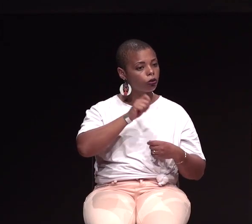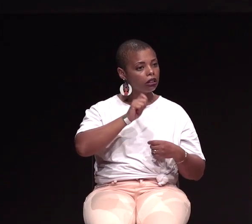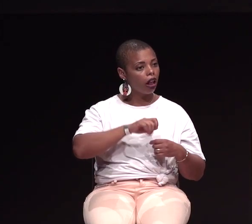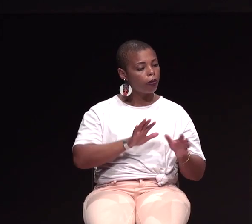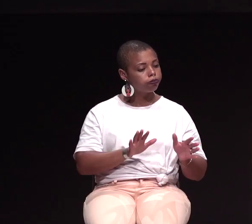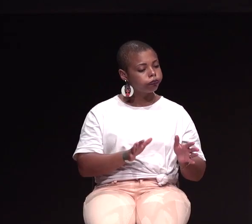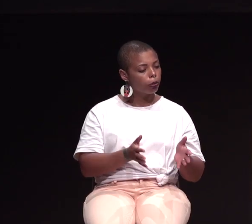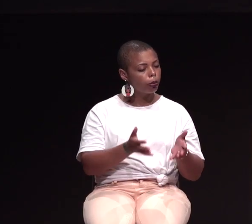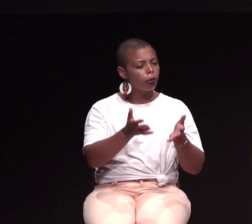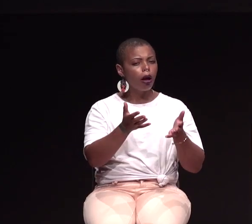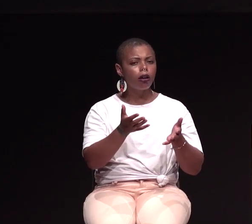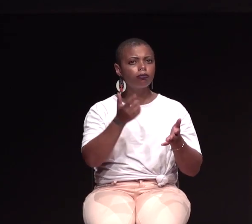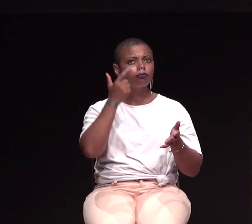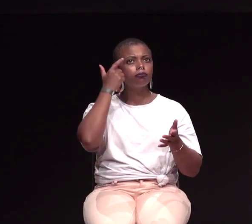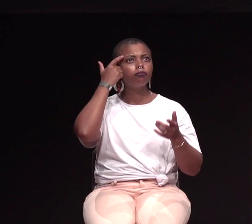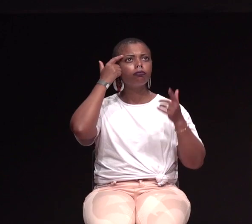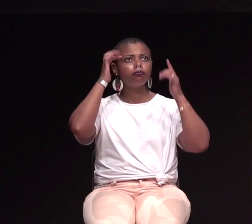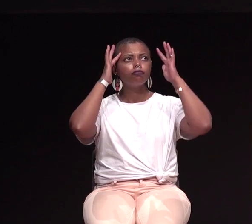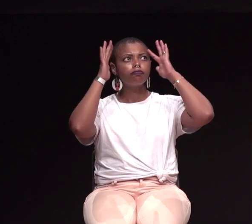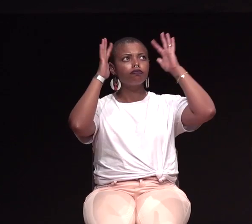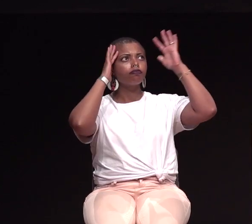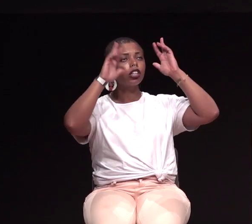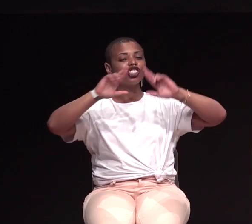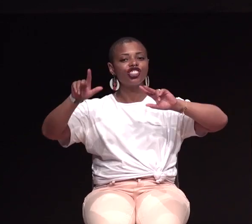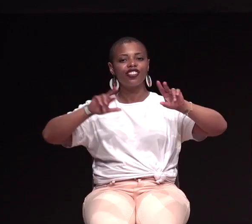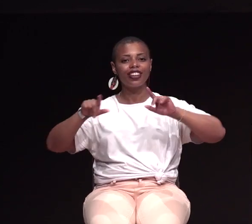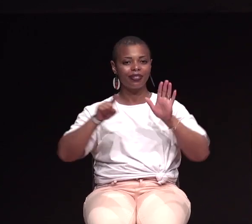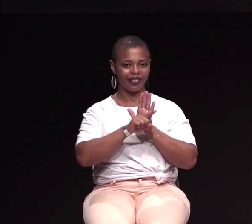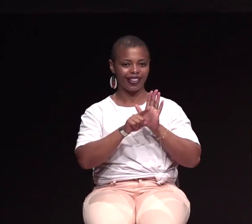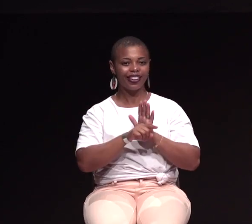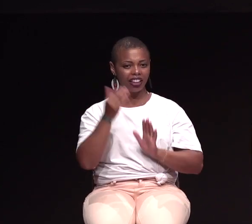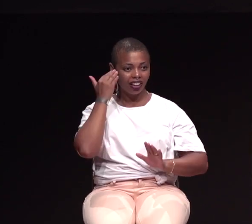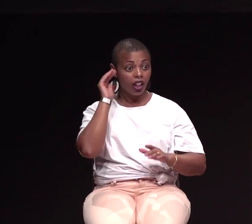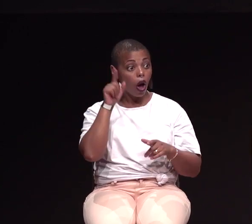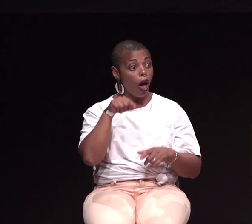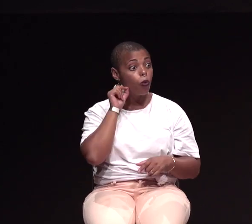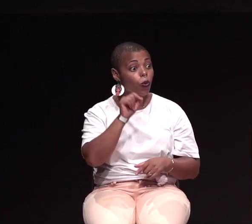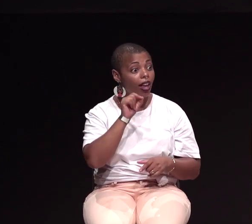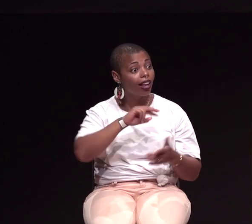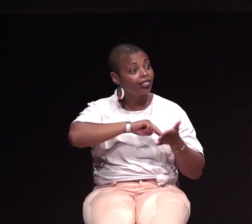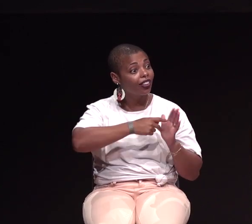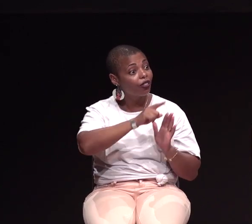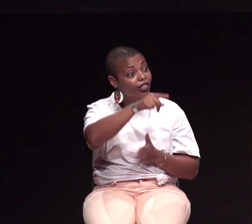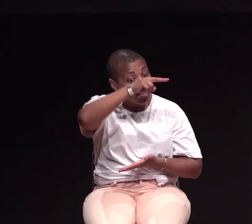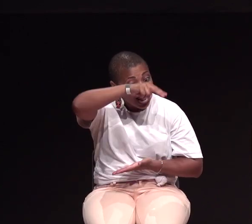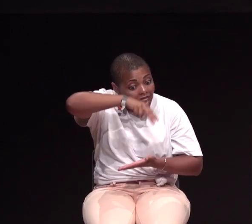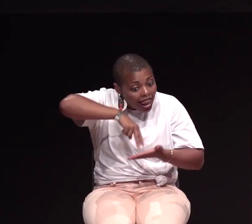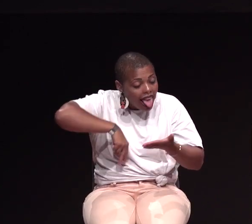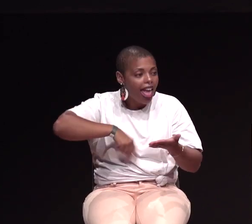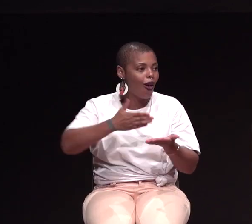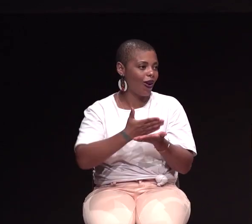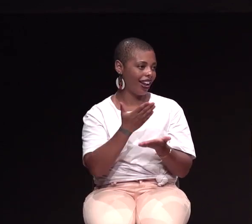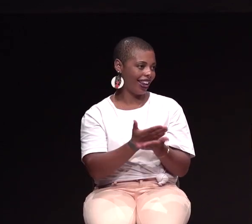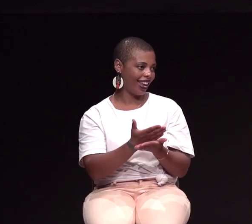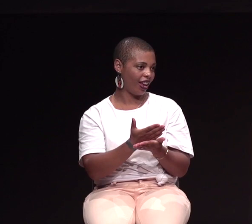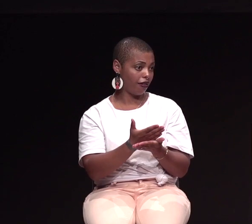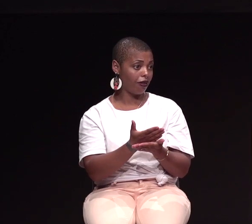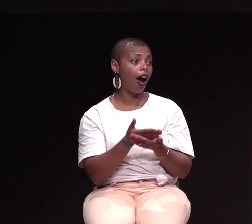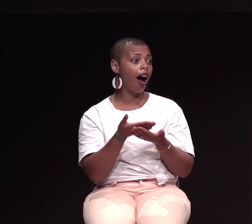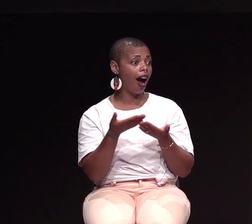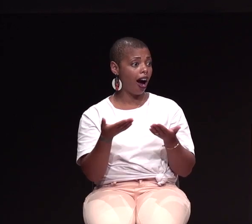diferentes também. Então, é isso, é você ler a obra das pessoas, como é fazer